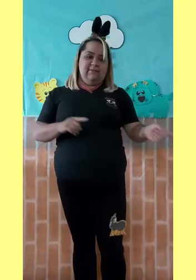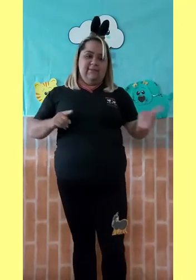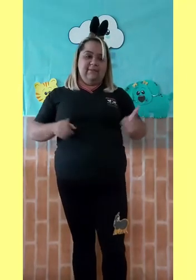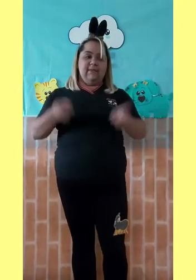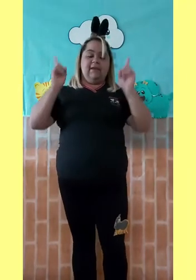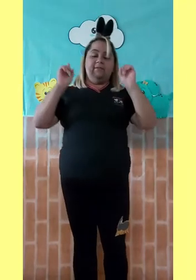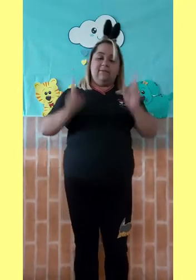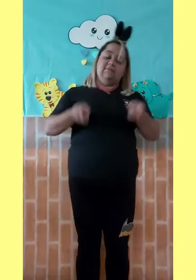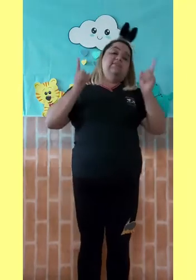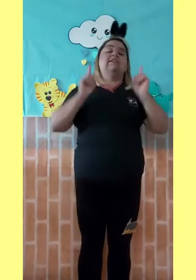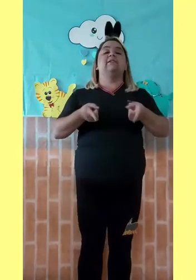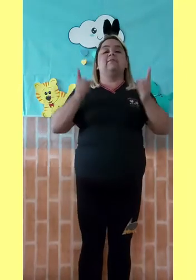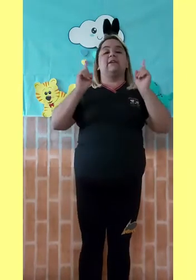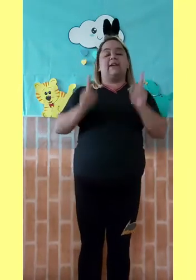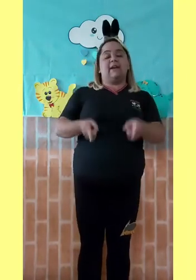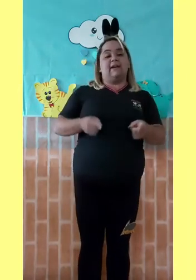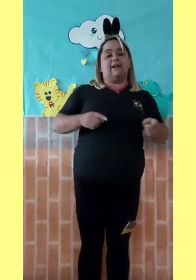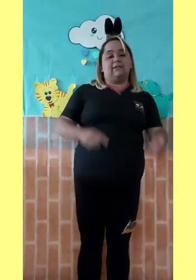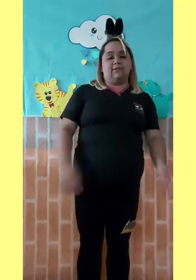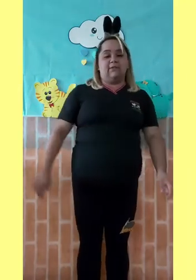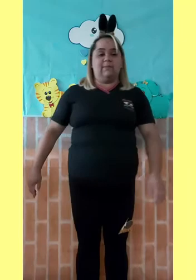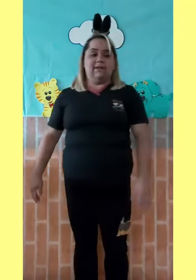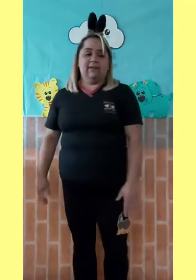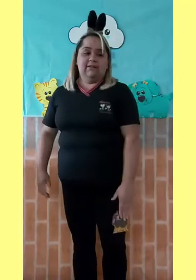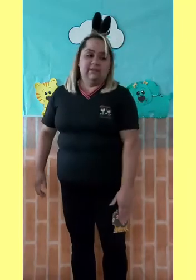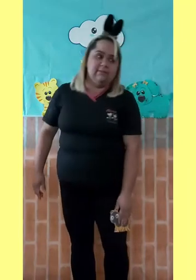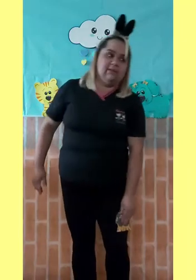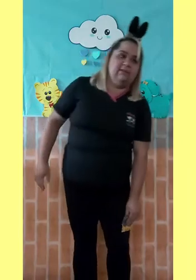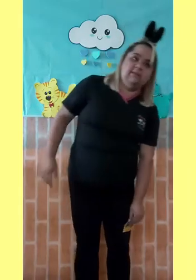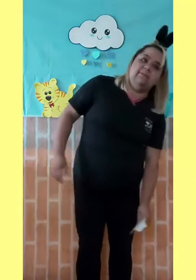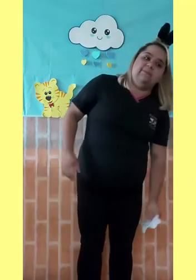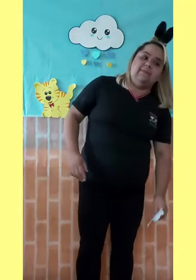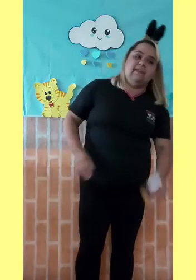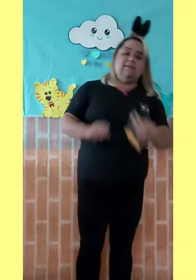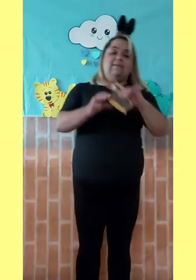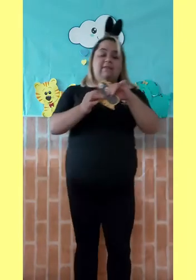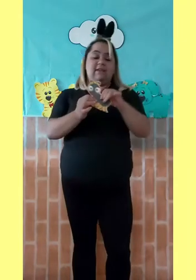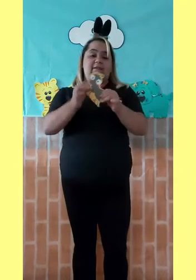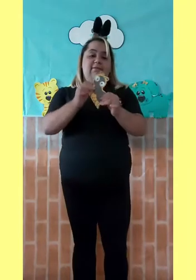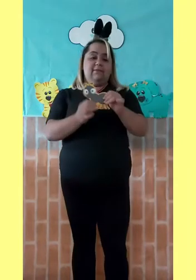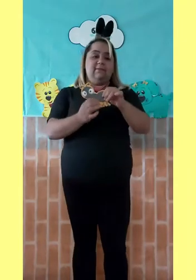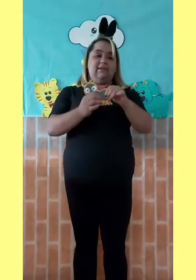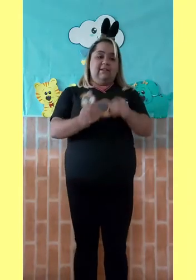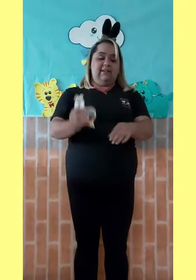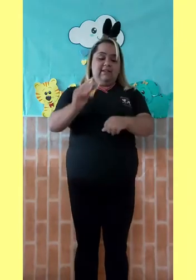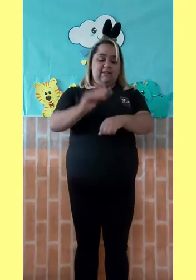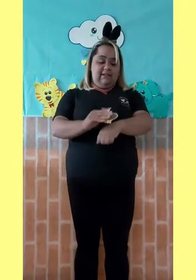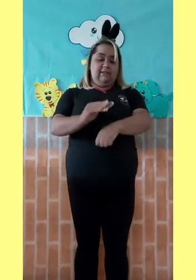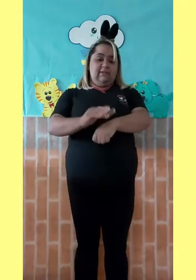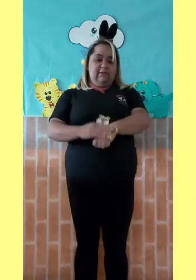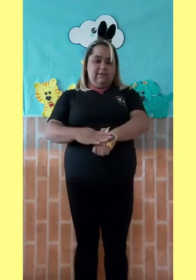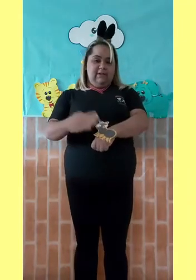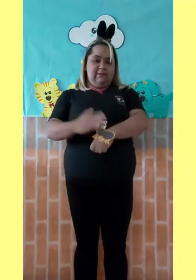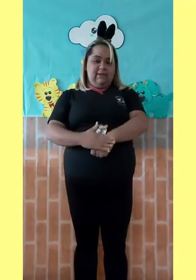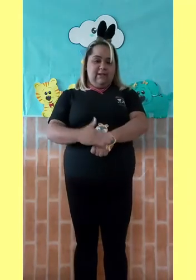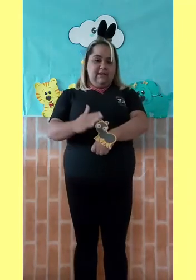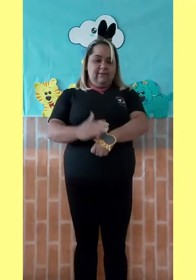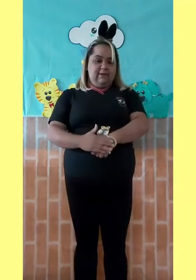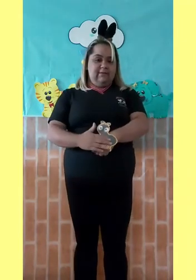Fui ao mercado comprar café, e a formiguinha subiu na minha coxa,